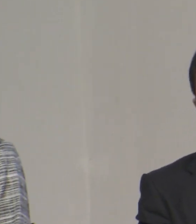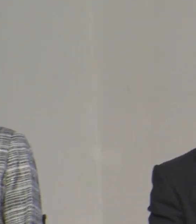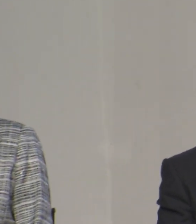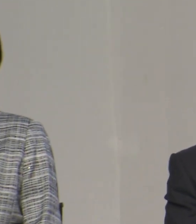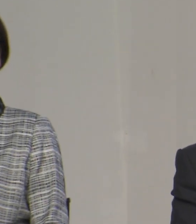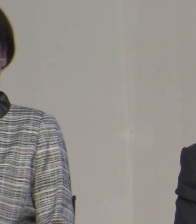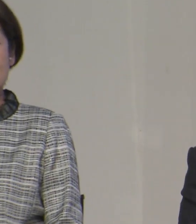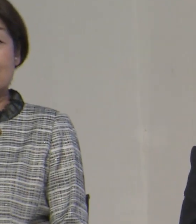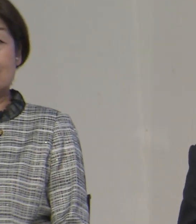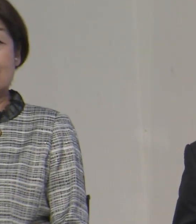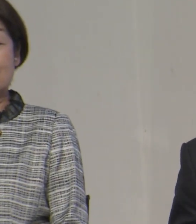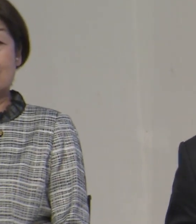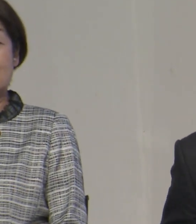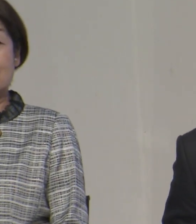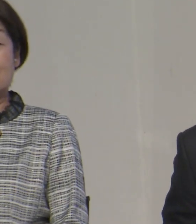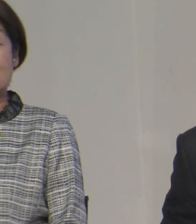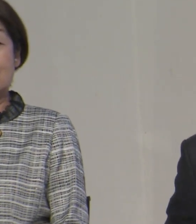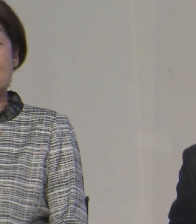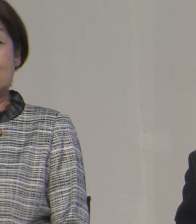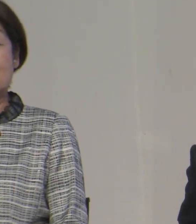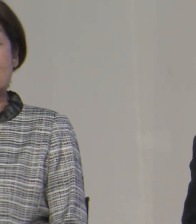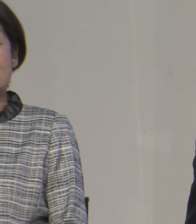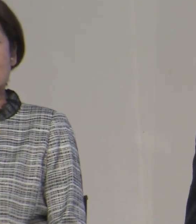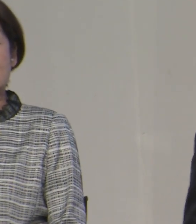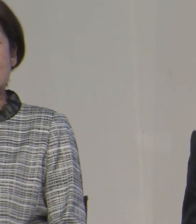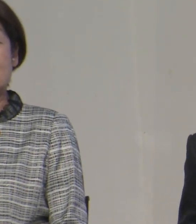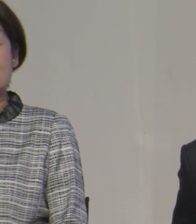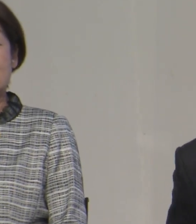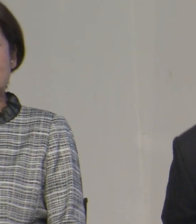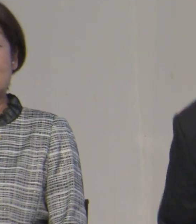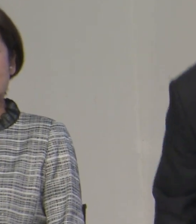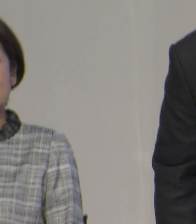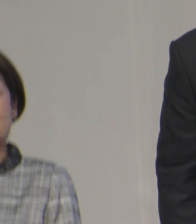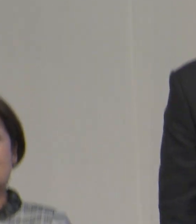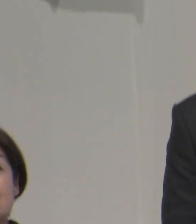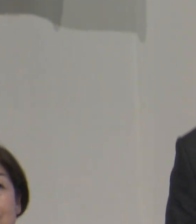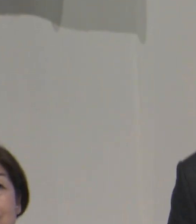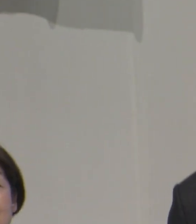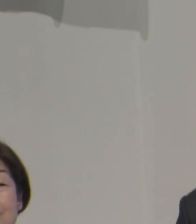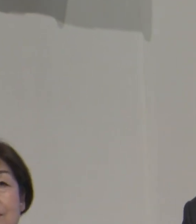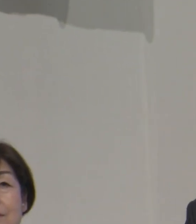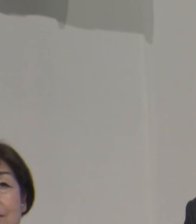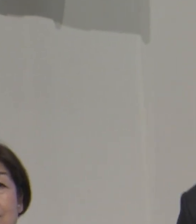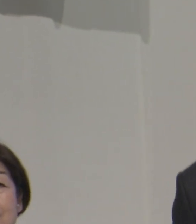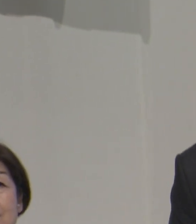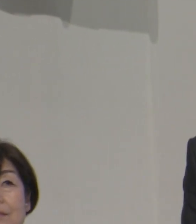長崎市副市長武田敏昭でございます